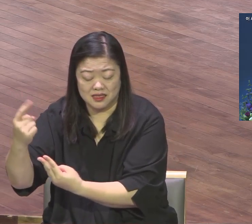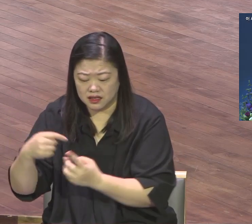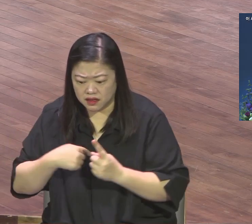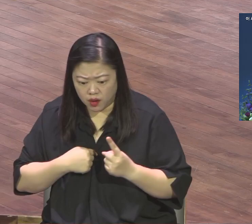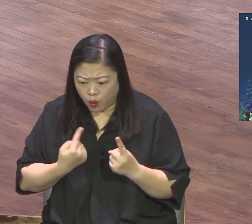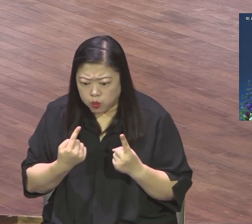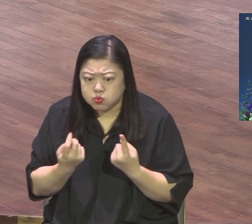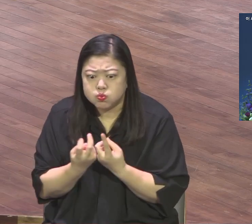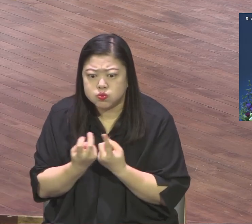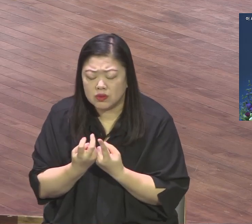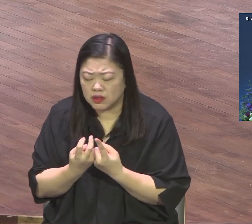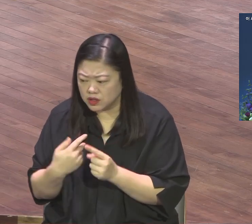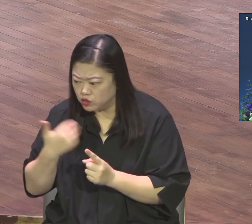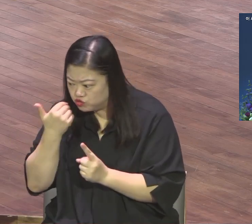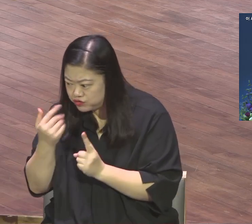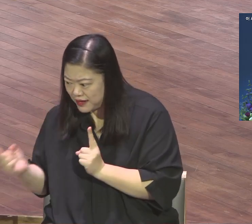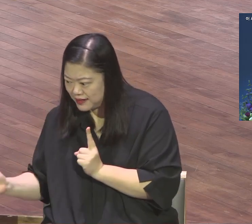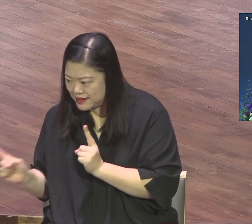3운동이라니까 지금.